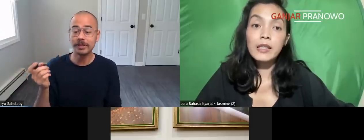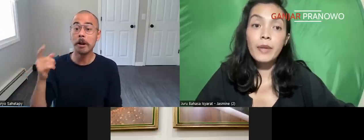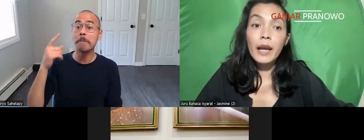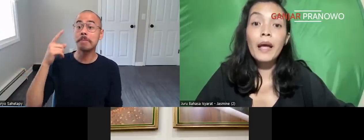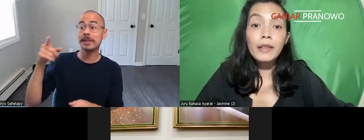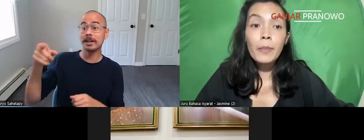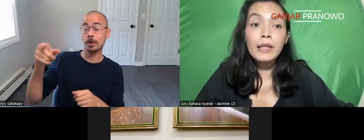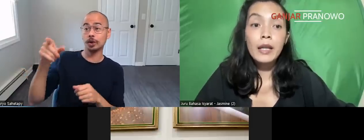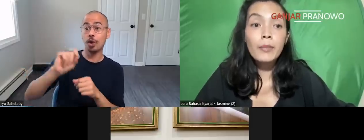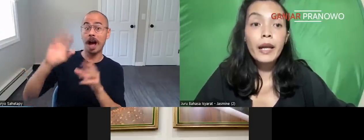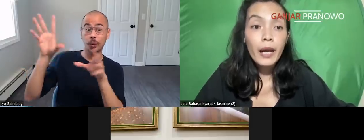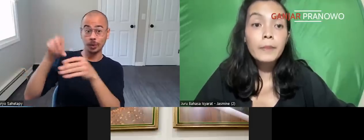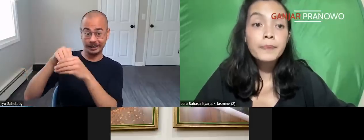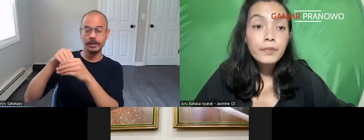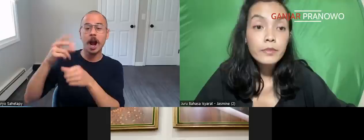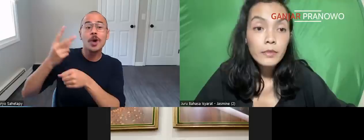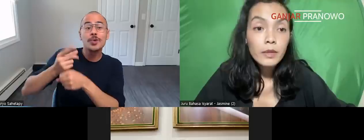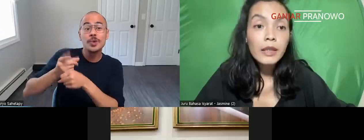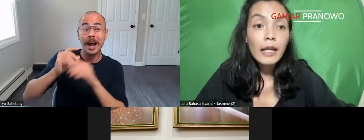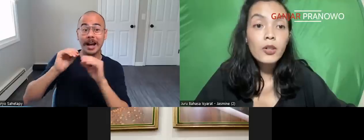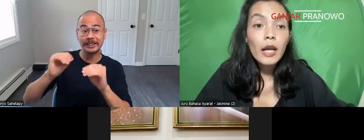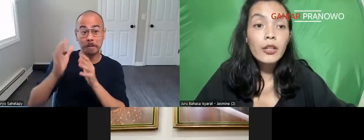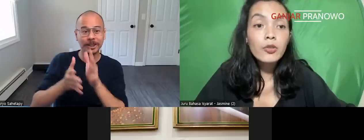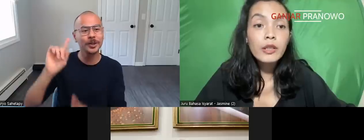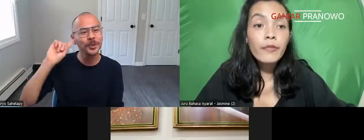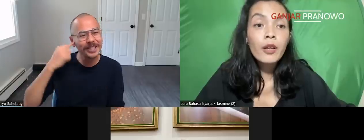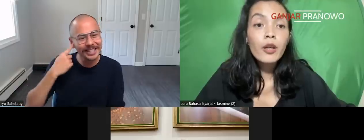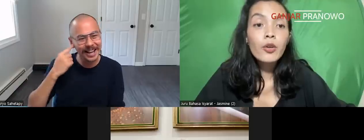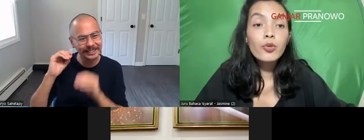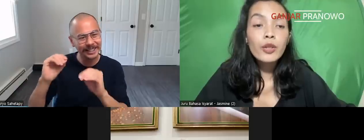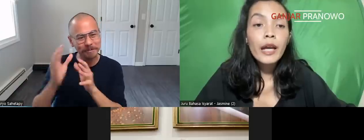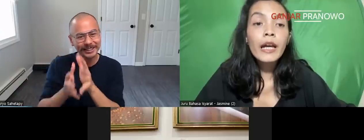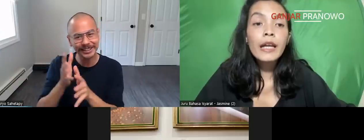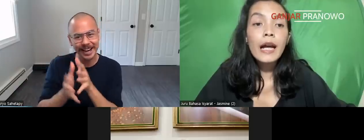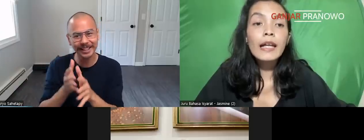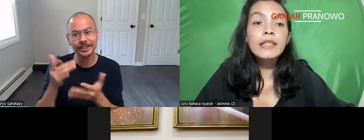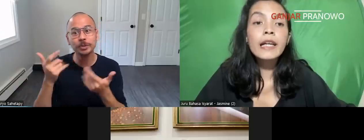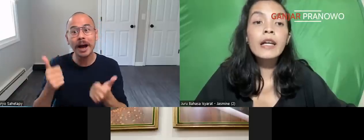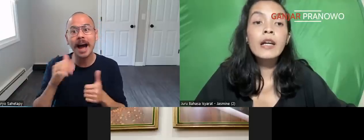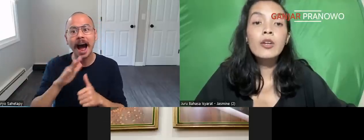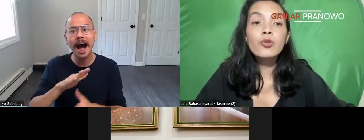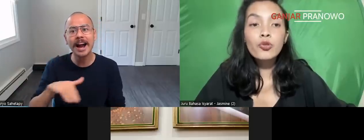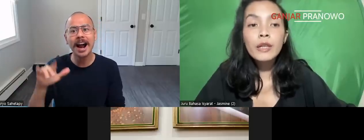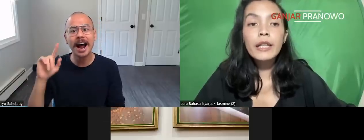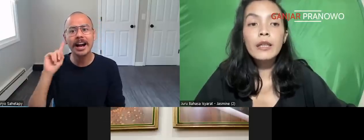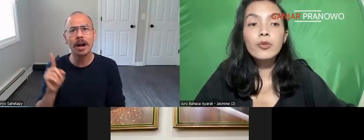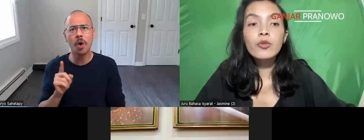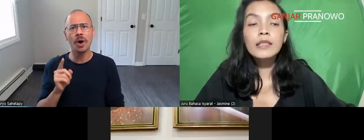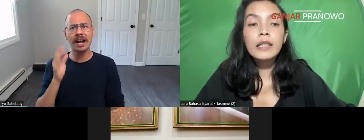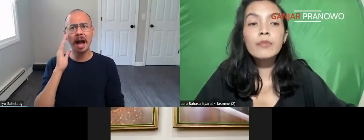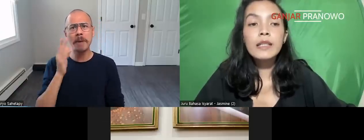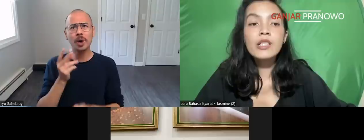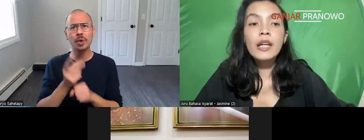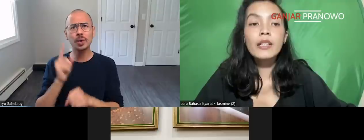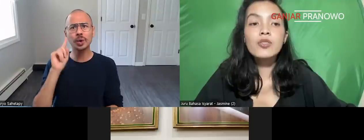isyarat sebagai mata pelajaran mereka nah sekolah inklusif gurunya yang ngajar guru tuli untuk